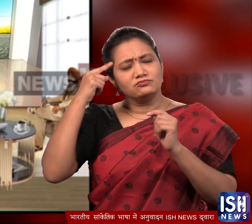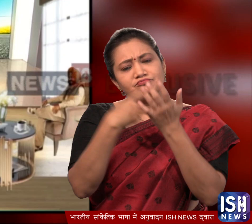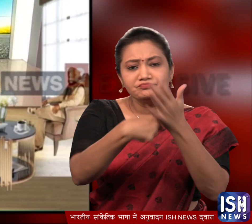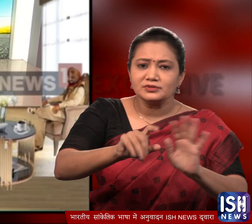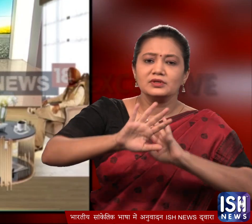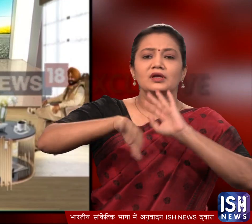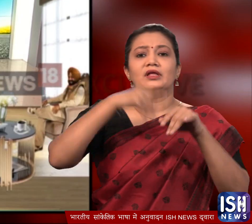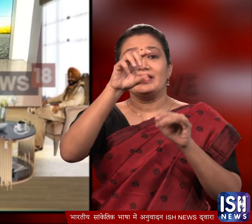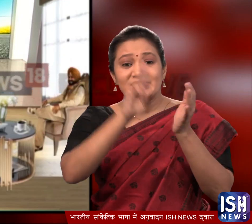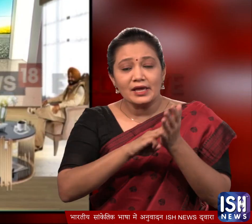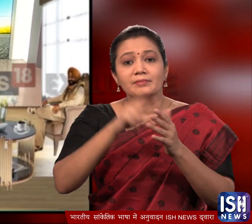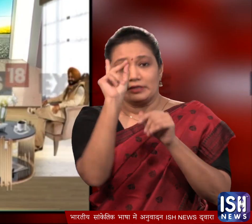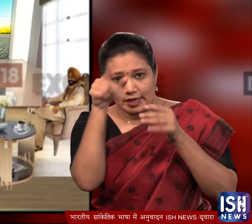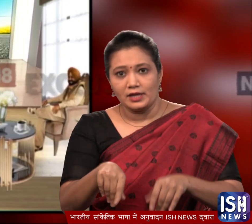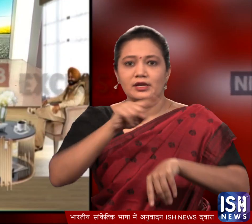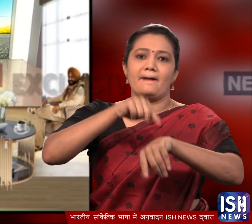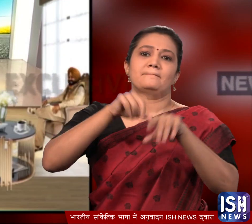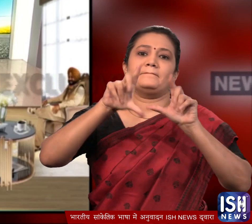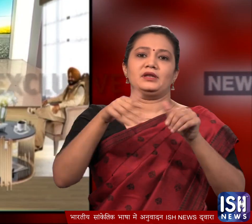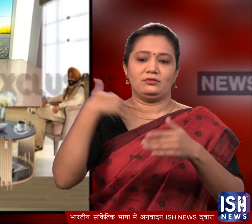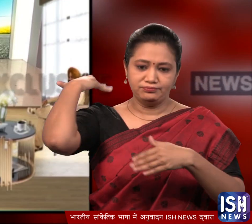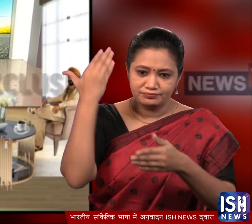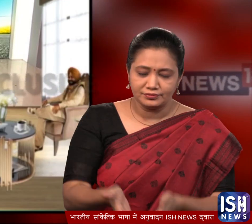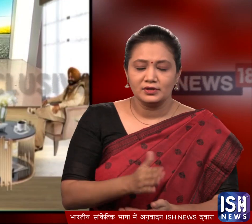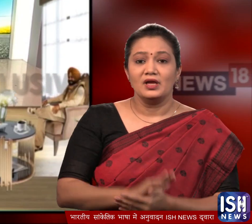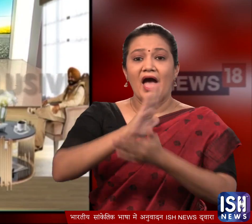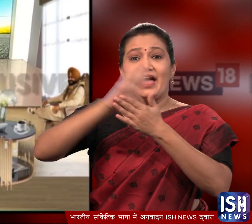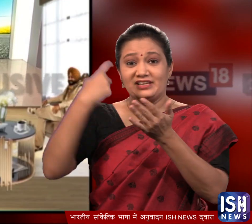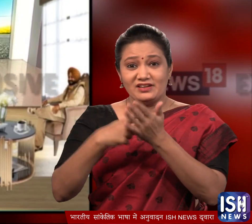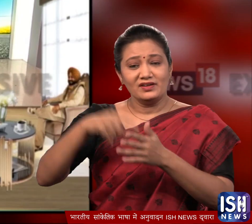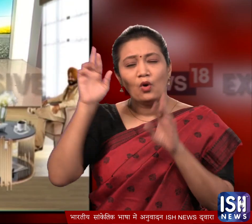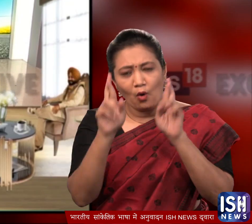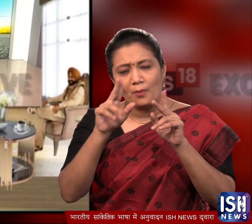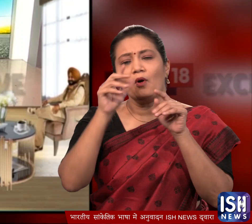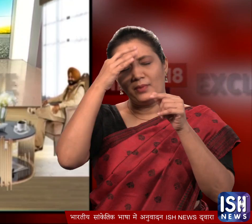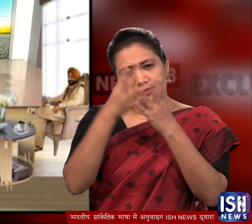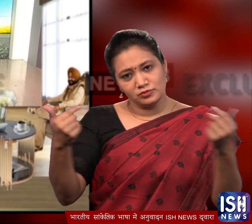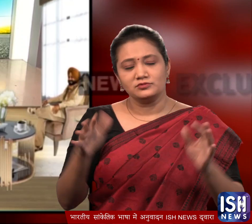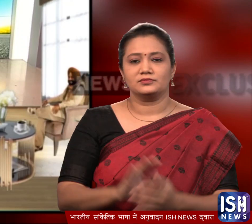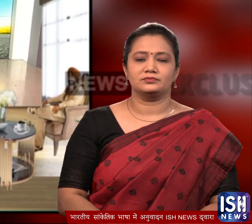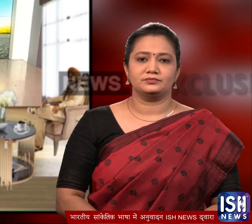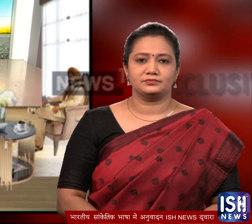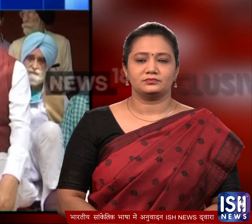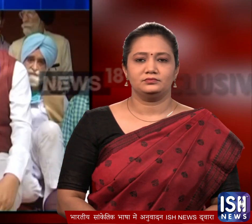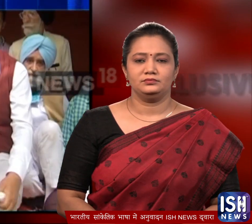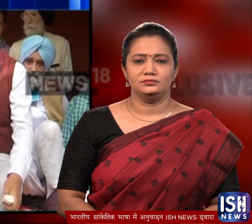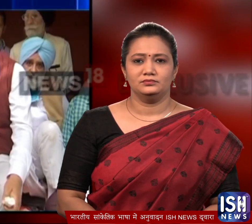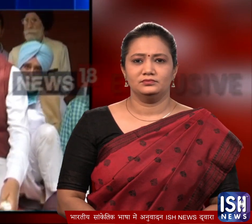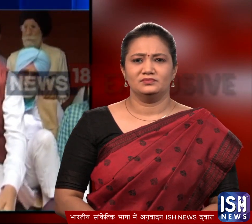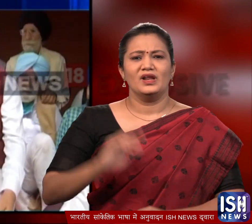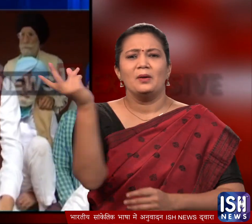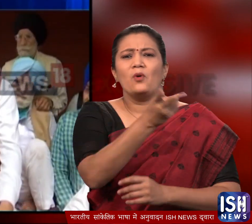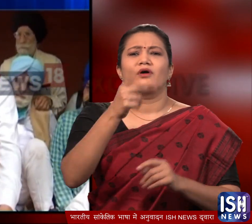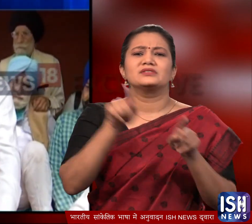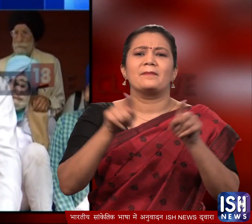देने के बाद मुख्यमंत्री के साथ उनकी ये दूसरी मुलाकात होगी और हरीश रावत को उम्मीद है कि इसके अच्छे नतीजे